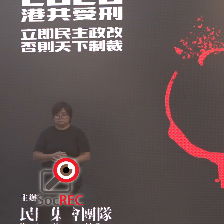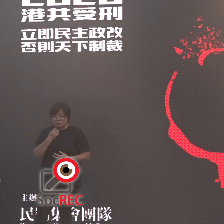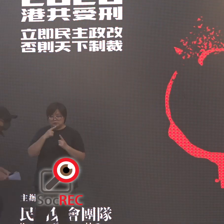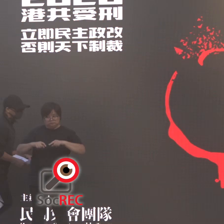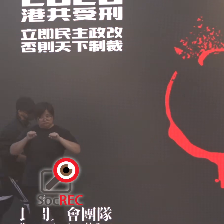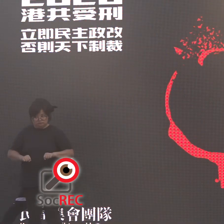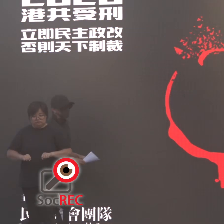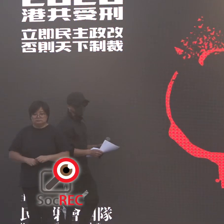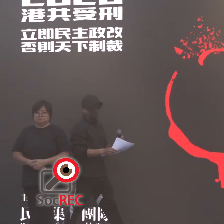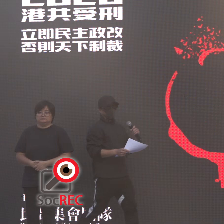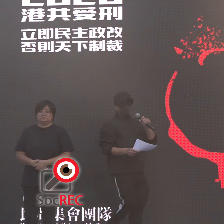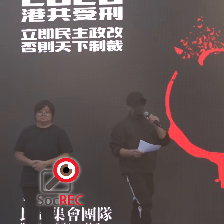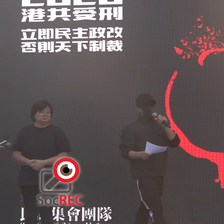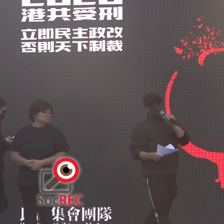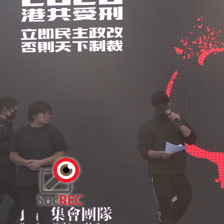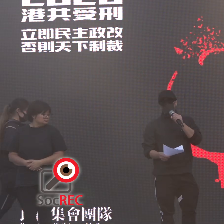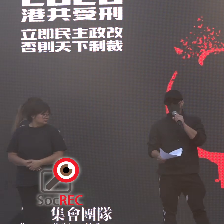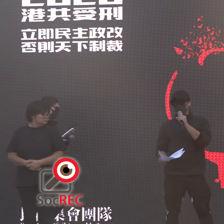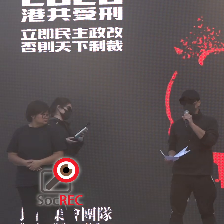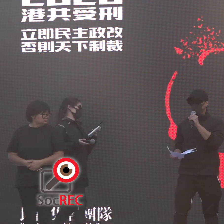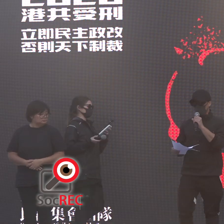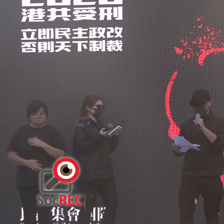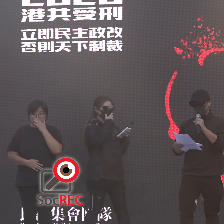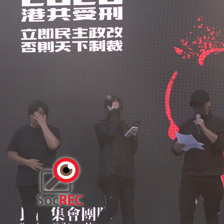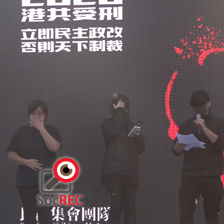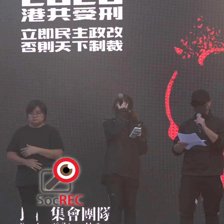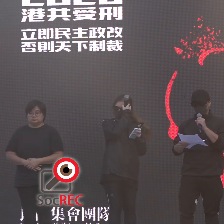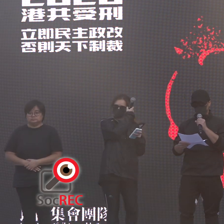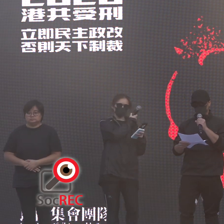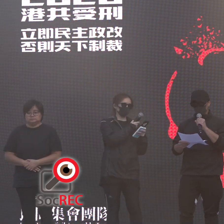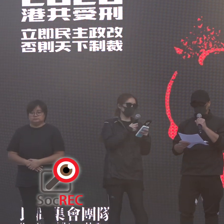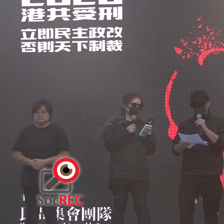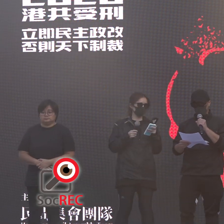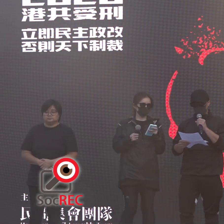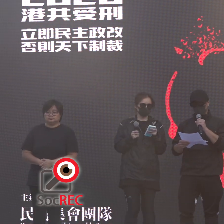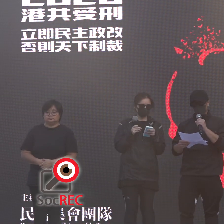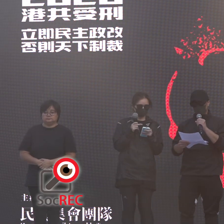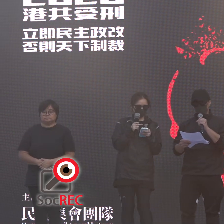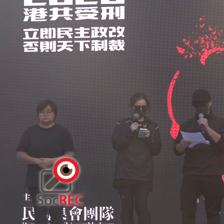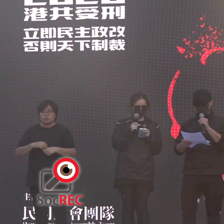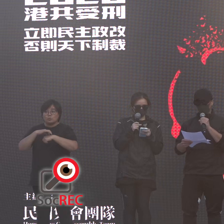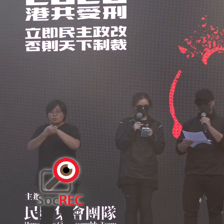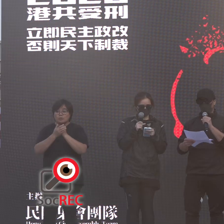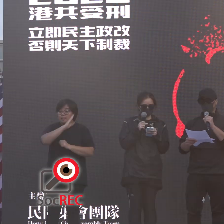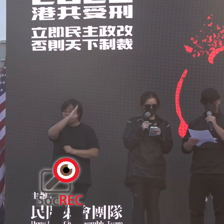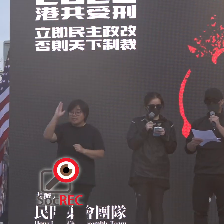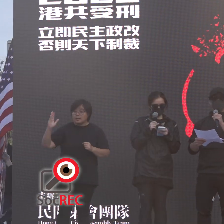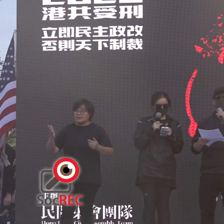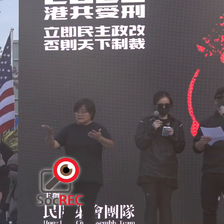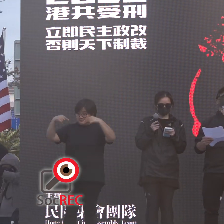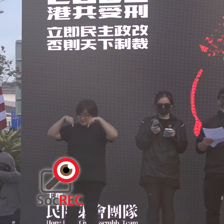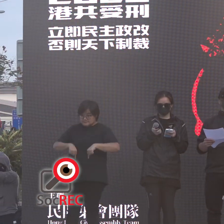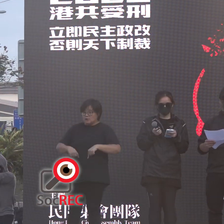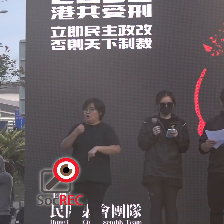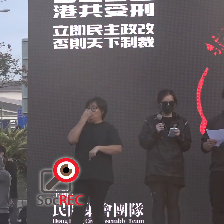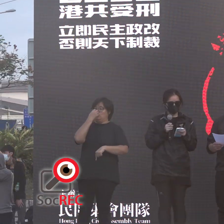跟住落嚟，我哋將焦點放翻嚟本地戰線，而 現在有請 Tony， 他是香港自治